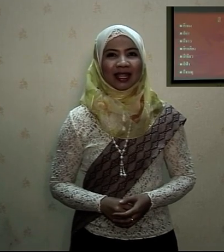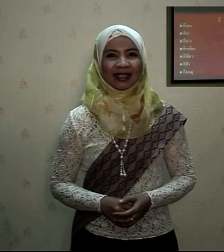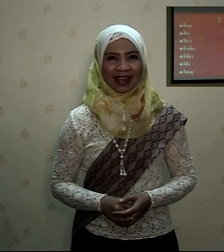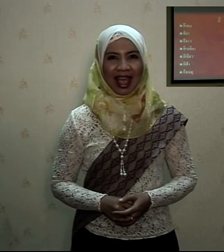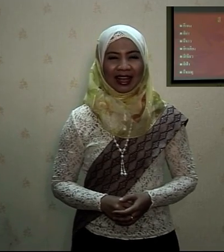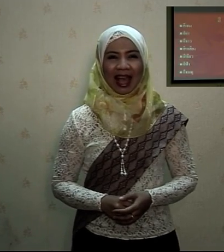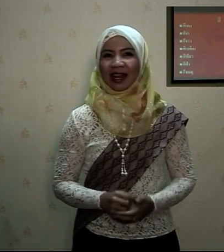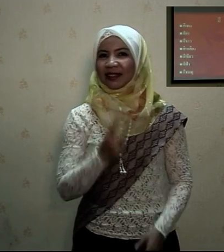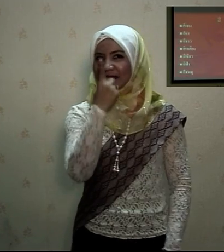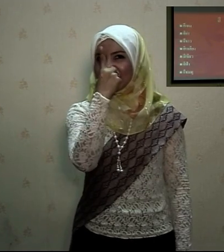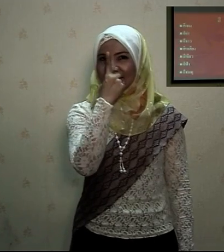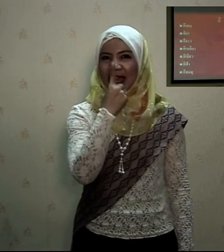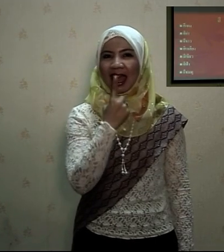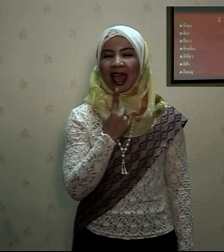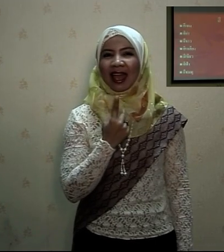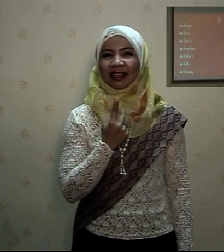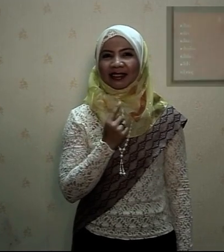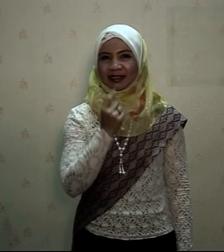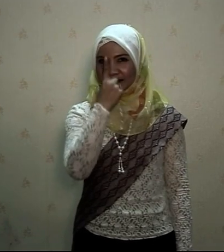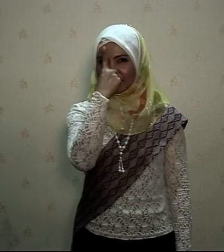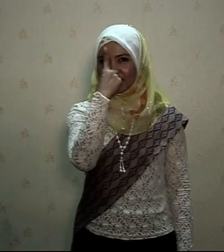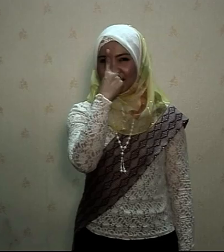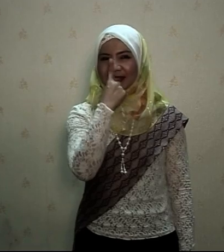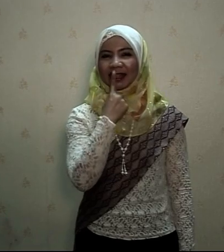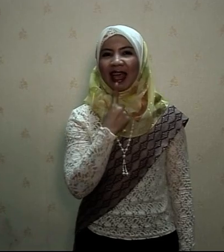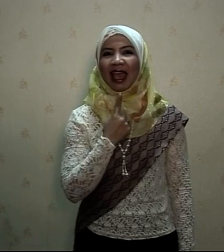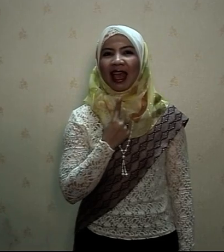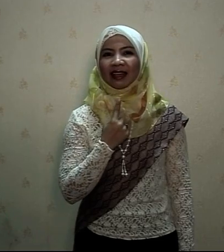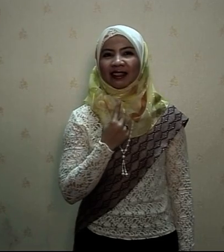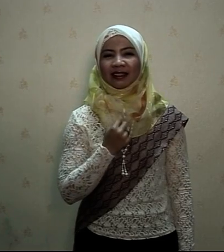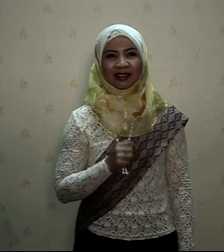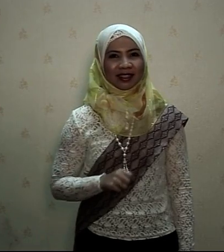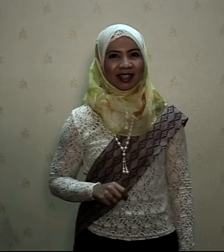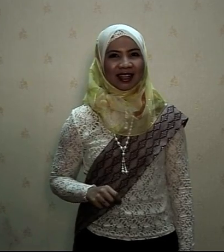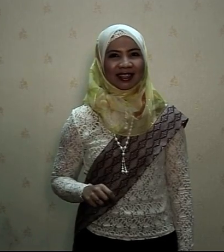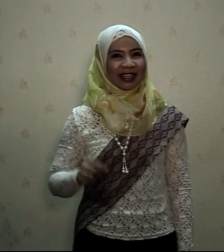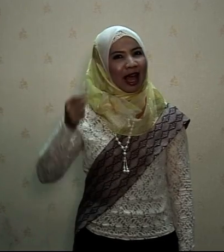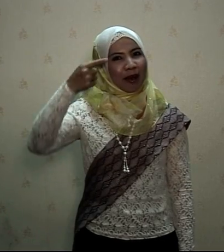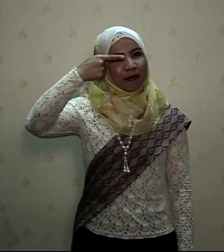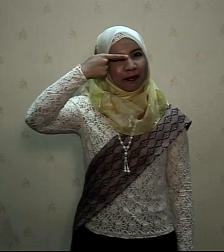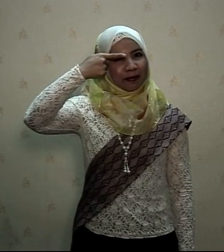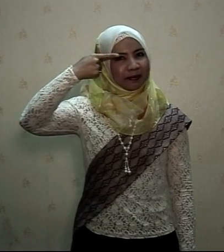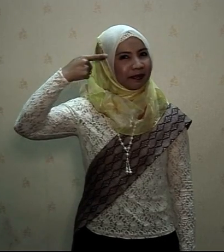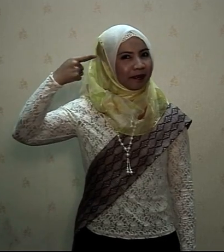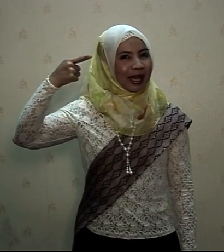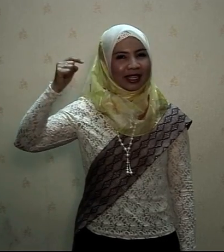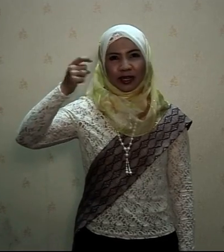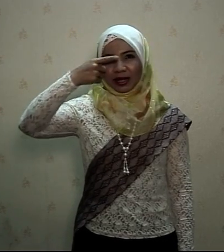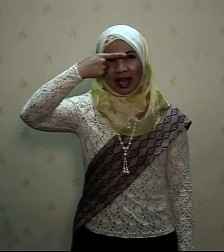สีแดงค่ะสีแดงสีแดงสีดำปายทีคิ้วนะคะ